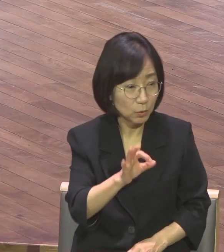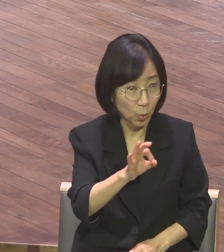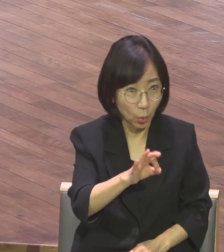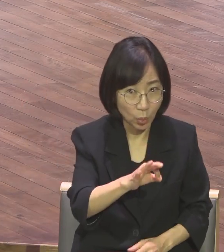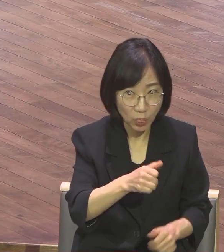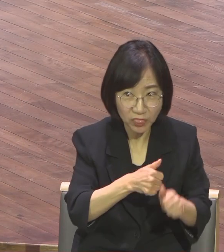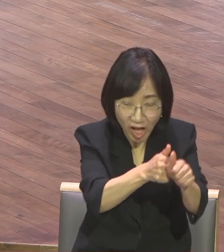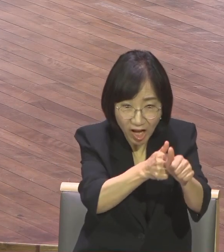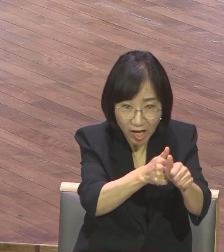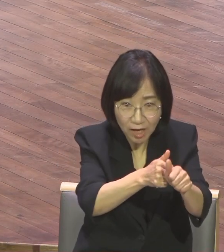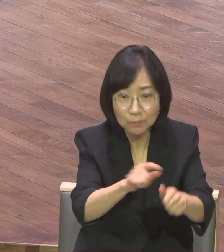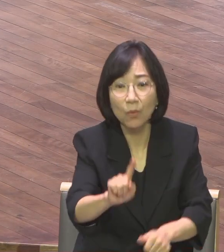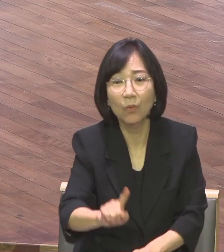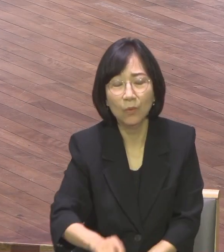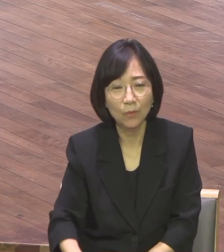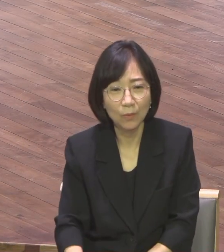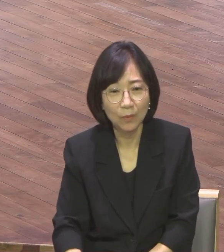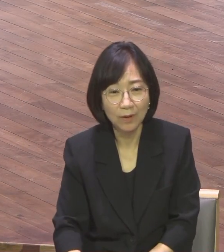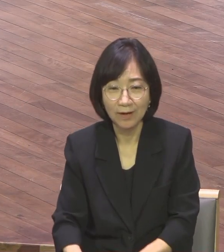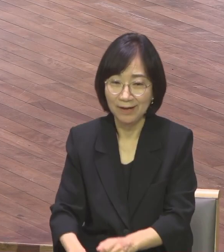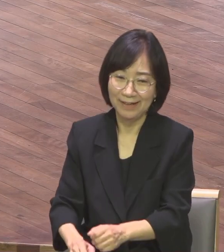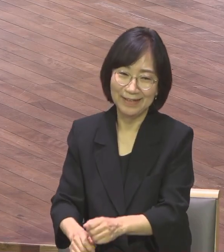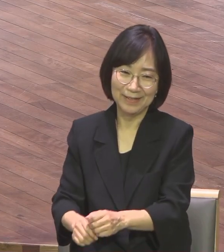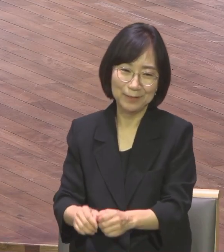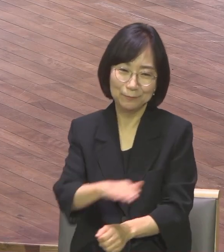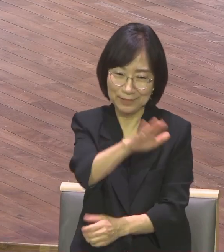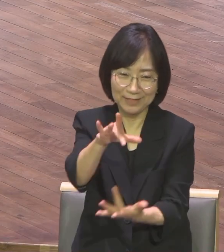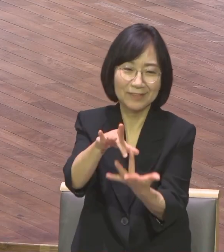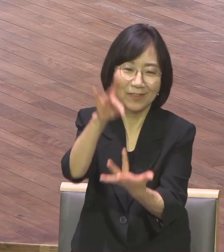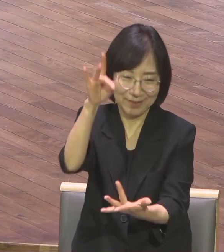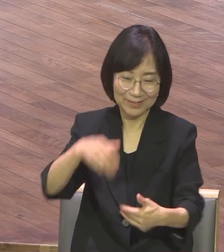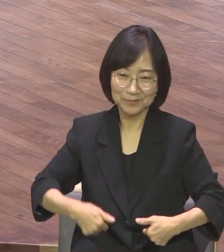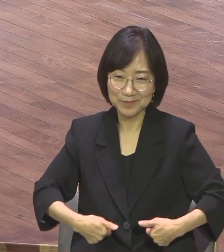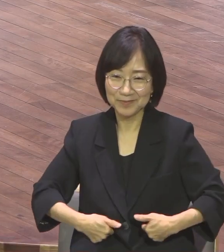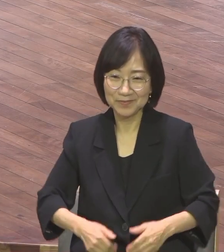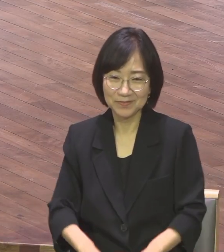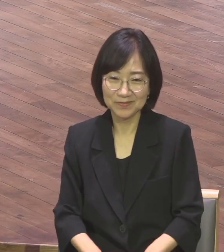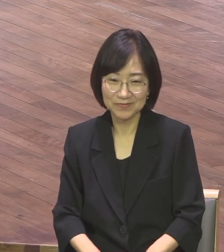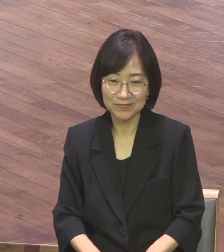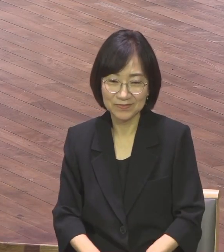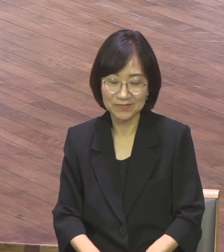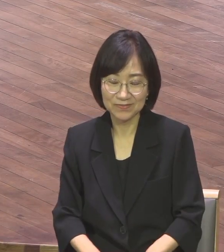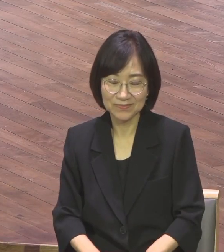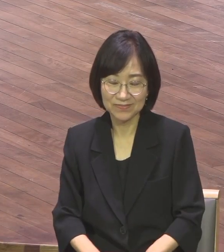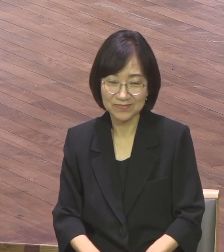사람이 우선이냐 선택해야 되잖아요.